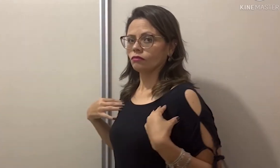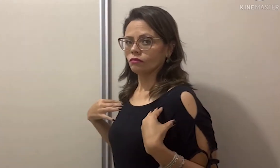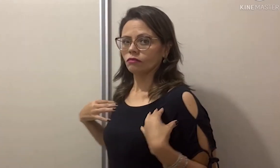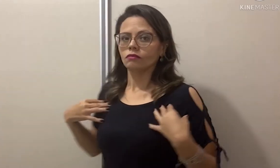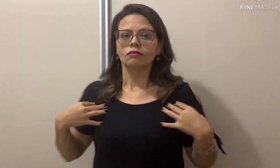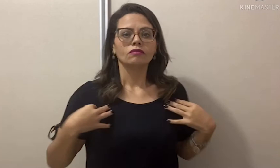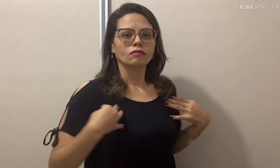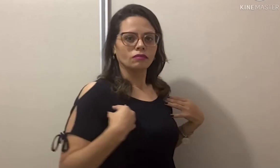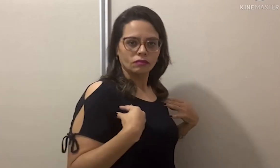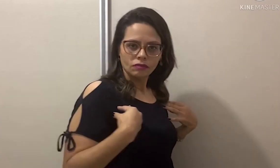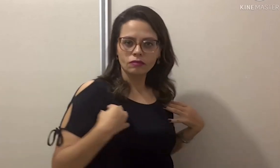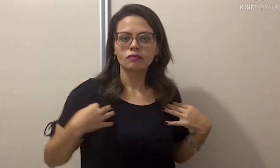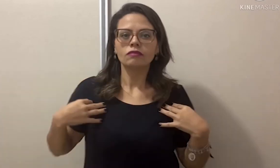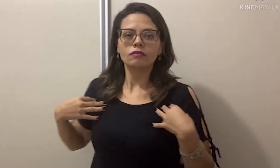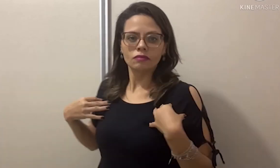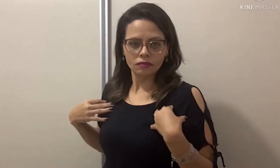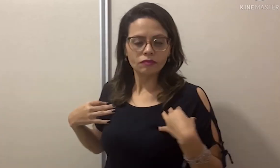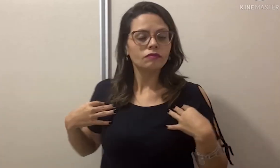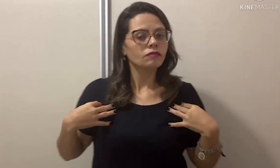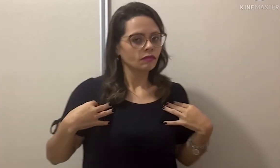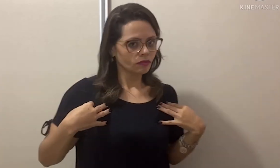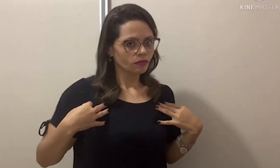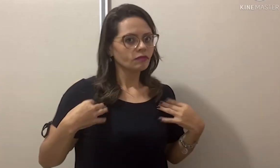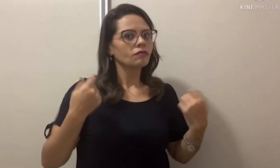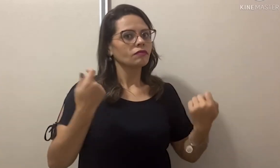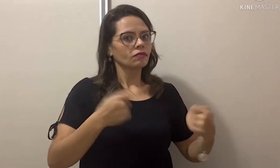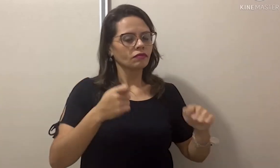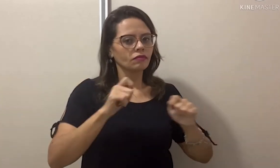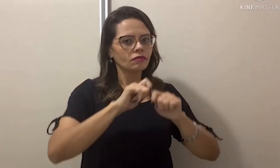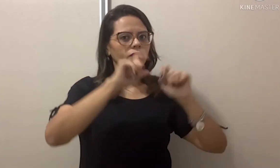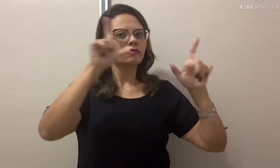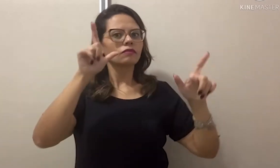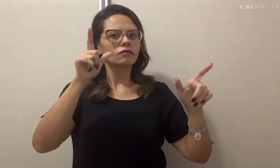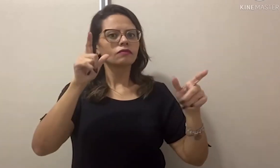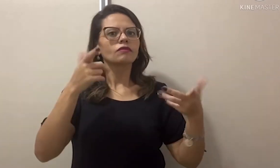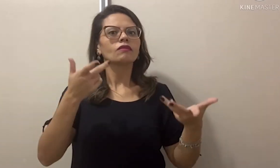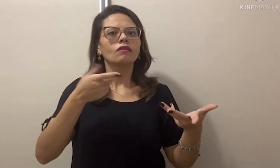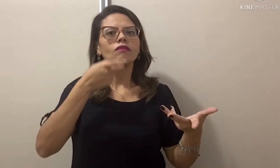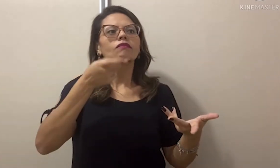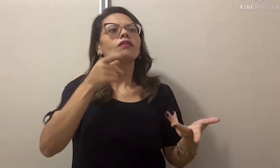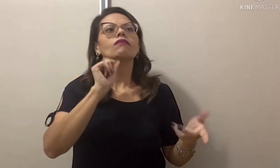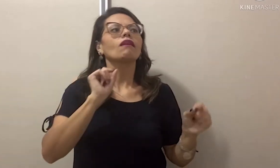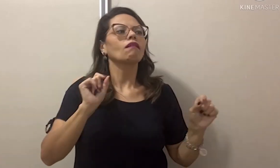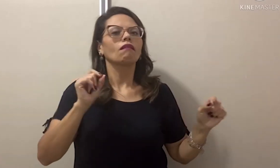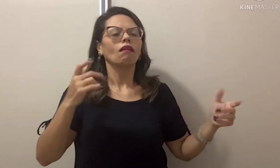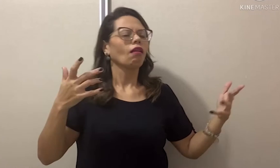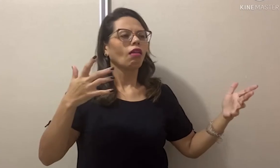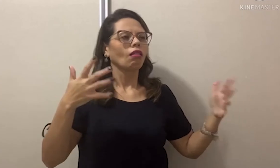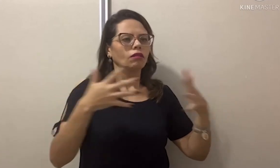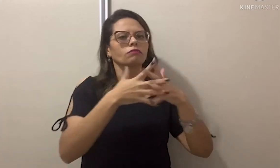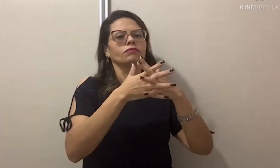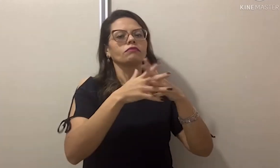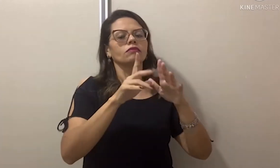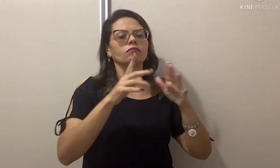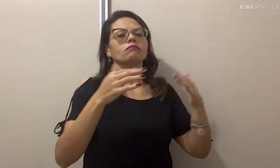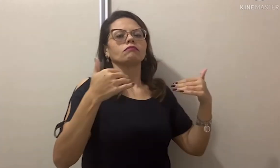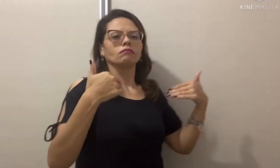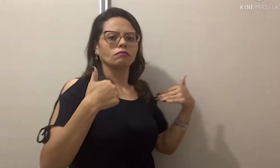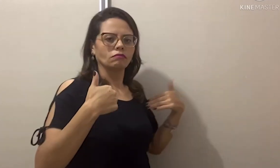pessoa. Esse processo aqui, ele é importante para dar clareza. Quem está falando? Né? Senão